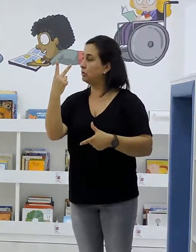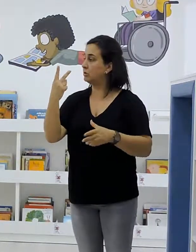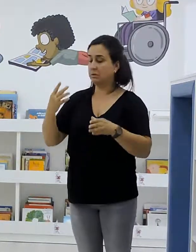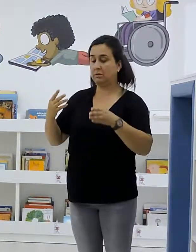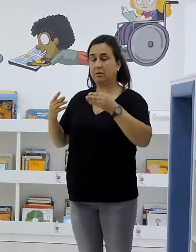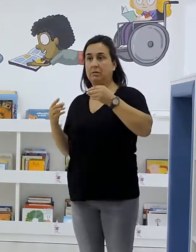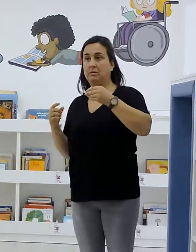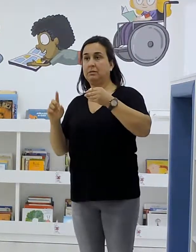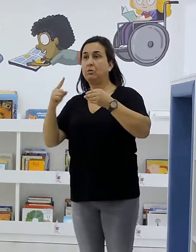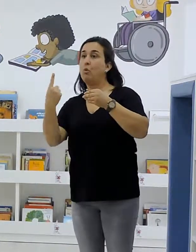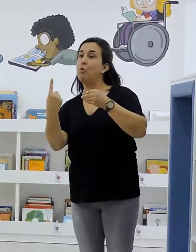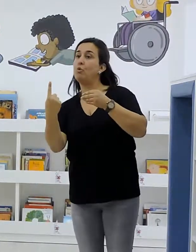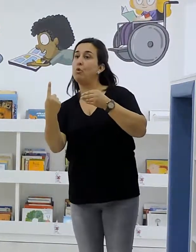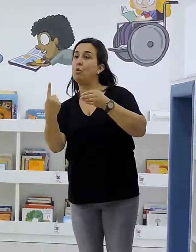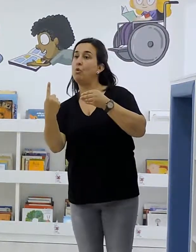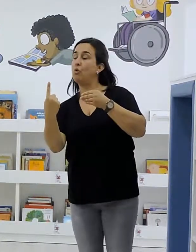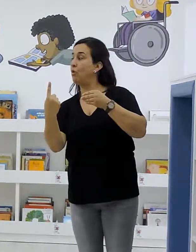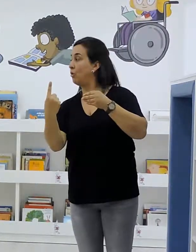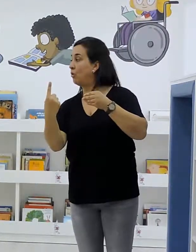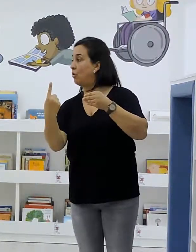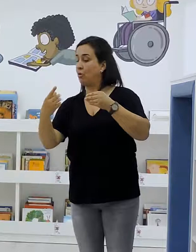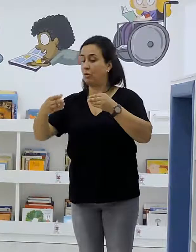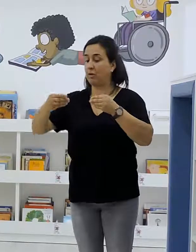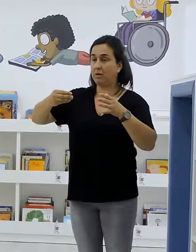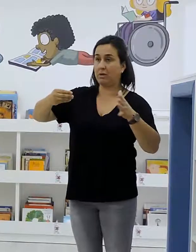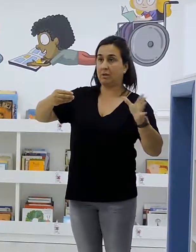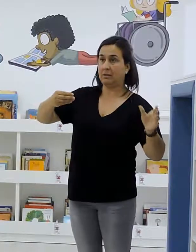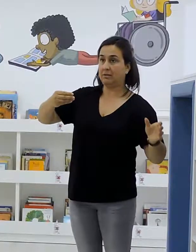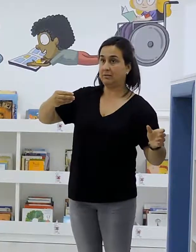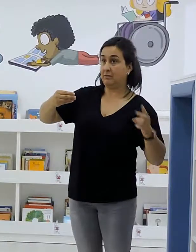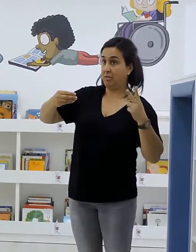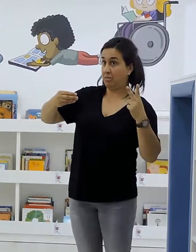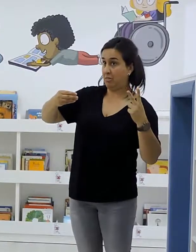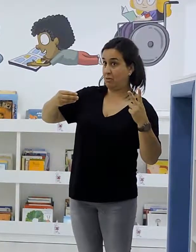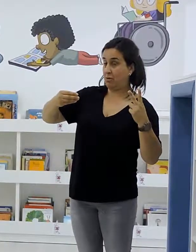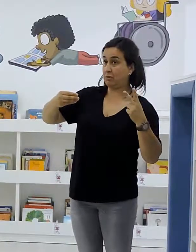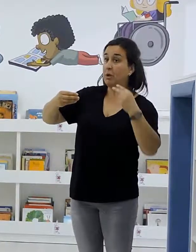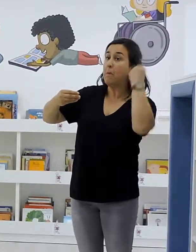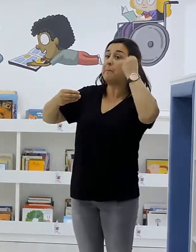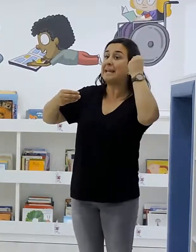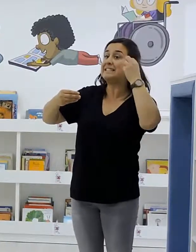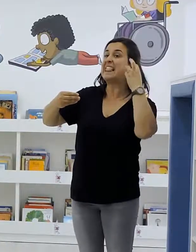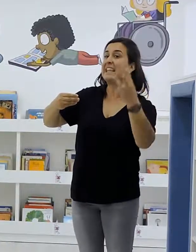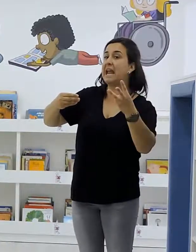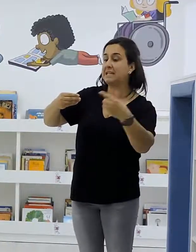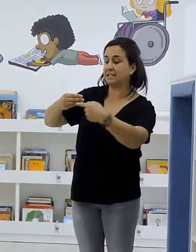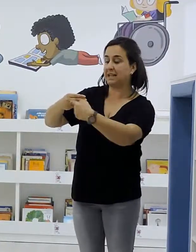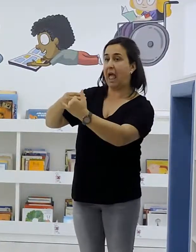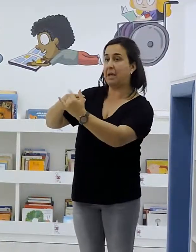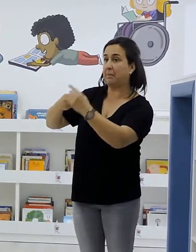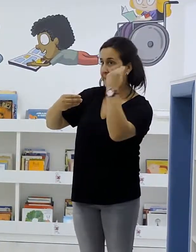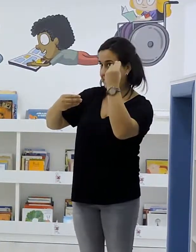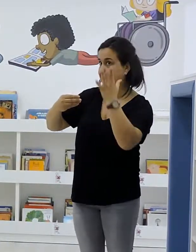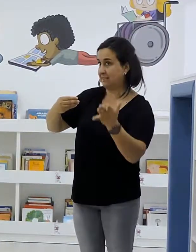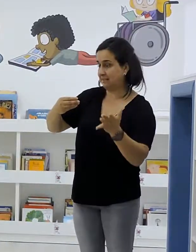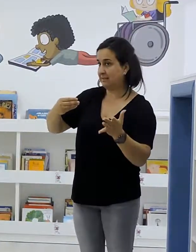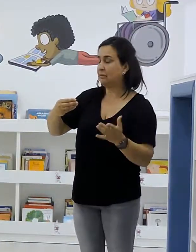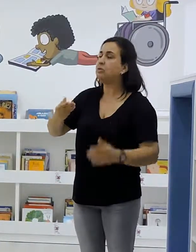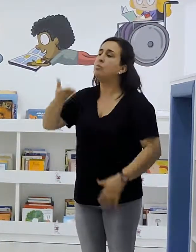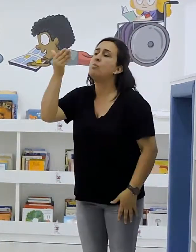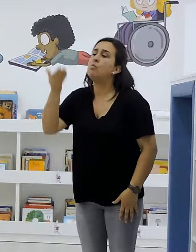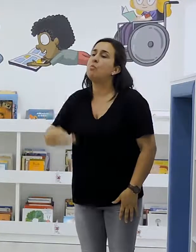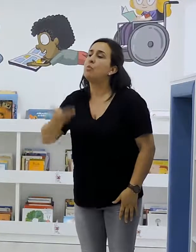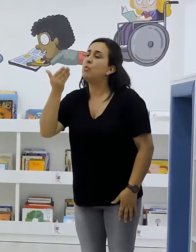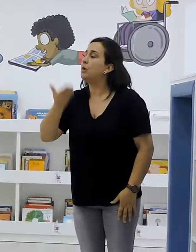mano, parece un 1, porque solo se ve 1. Si ves así, se ven 2, pero la gente cree que son 3. ¿Cierto? Muy